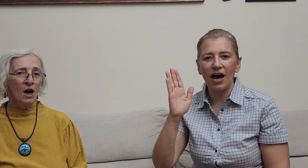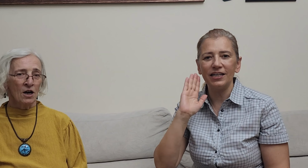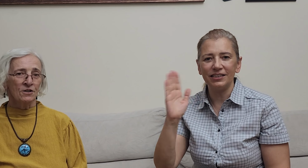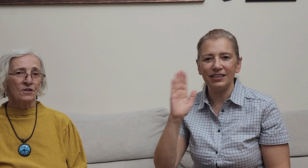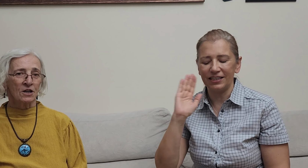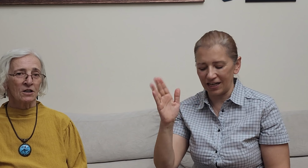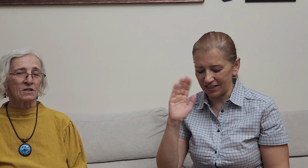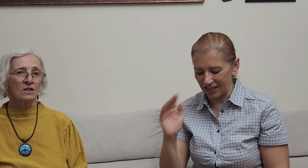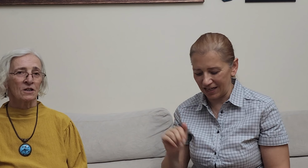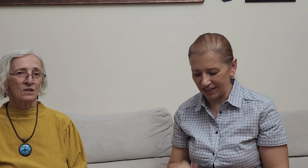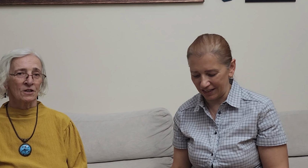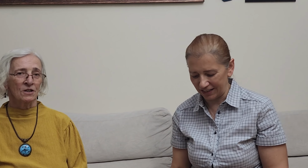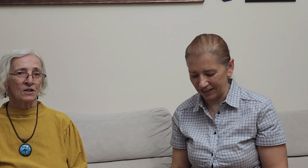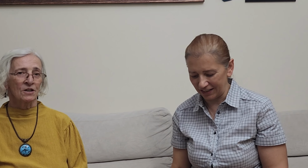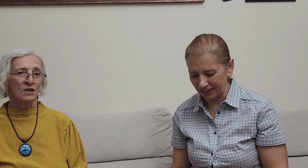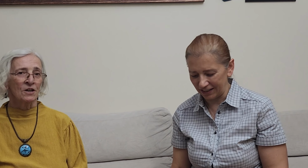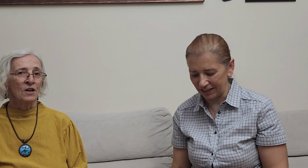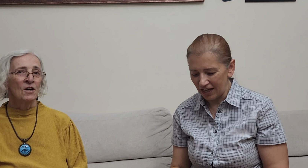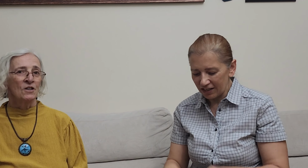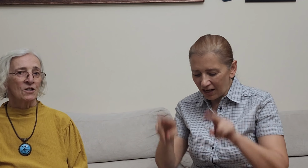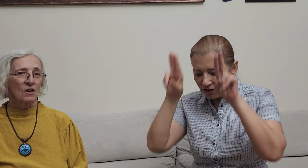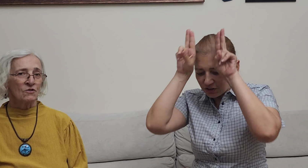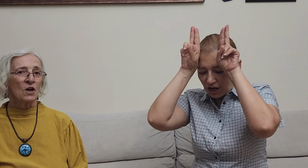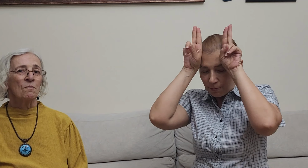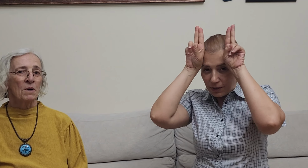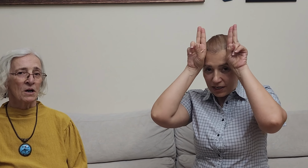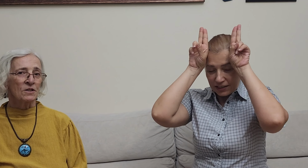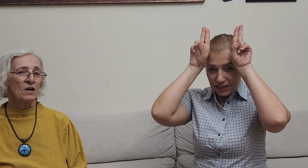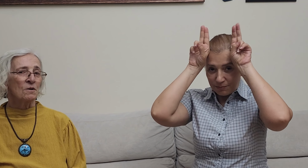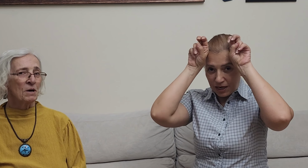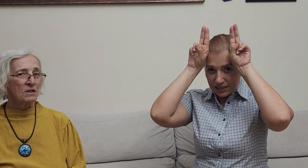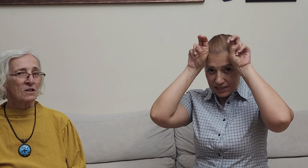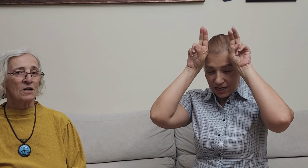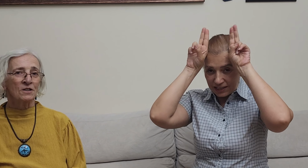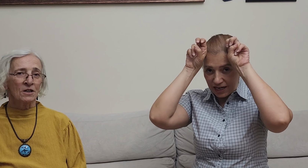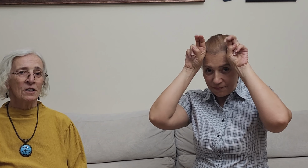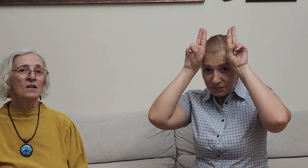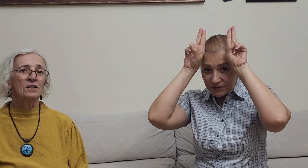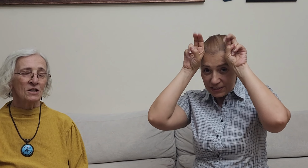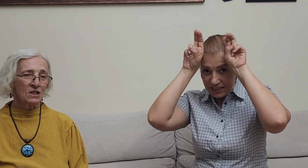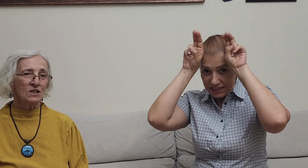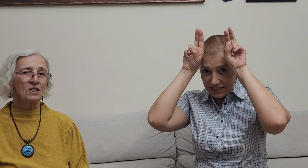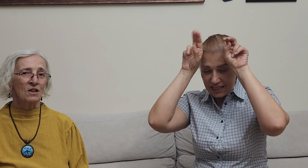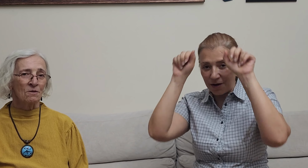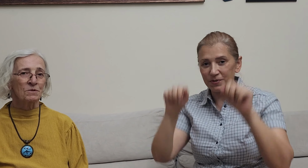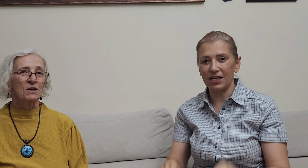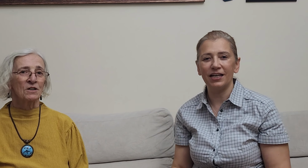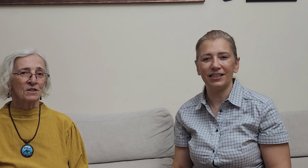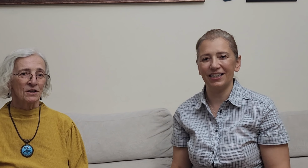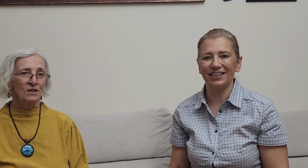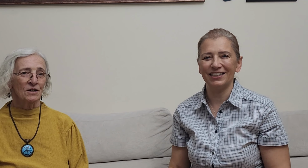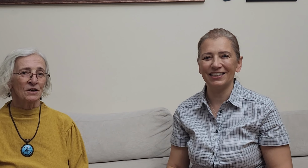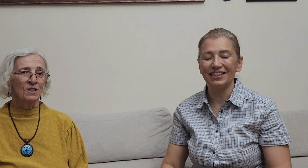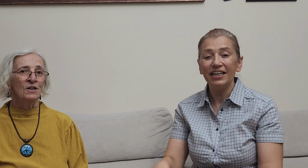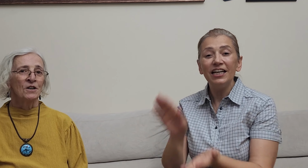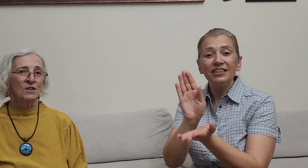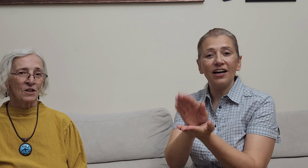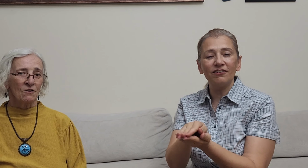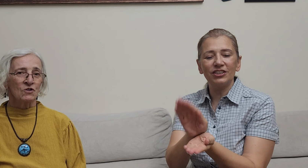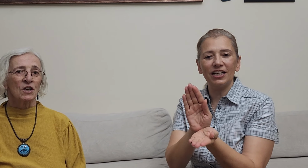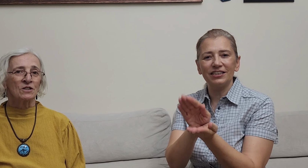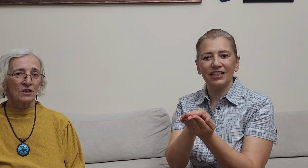geliyor, haydi kaçsana. Tavşan bana baksana, tiki tiki